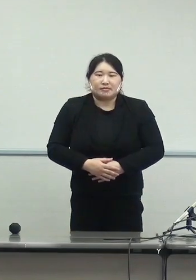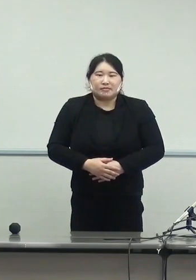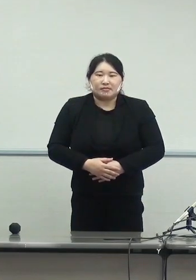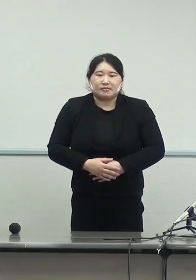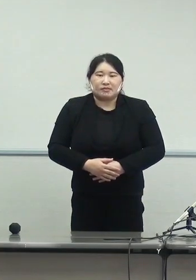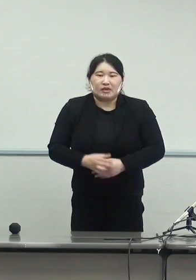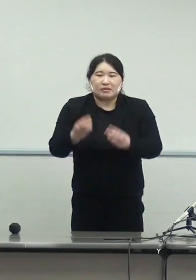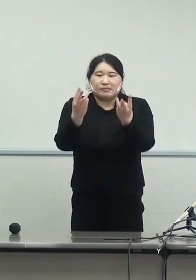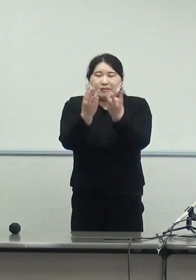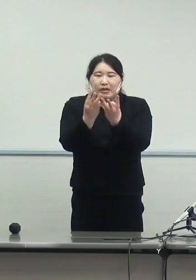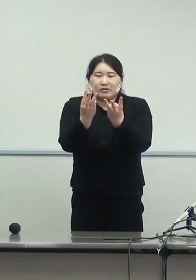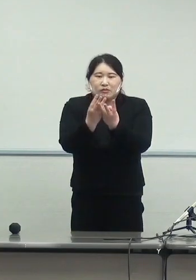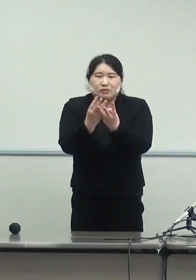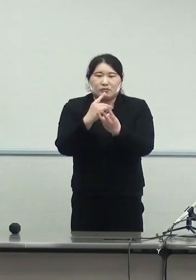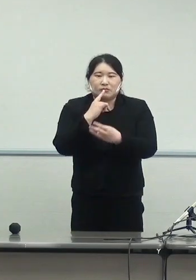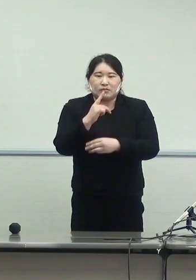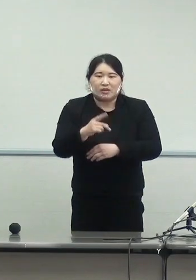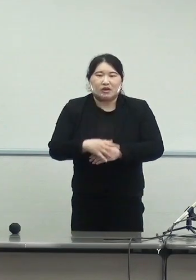何番で言いますと、